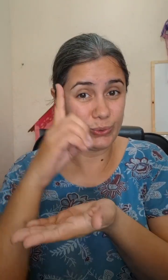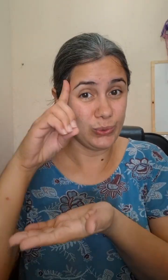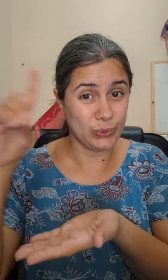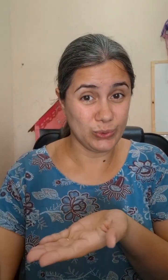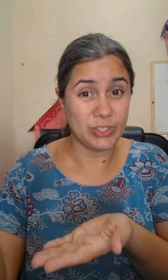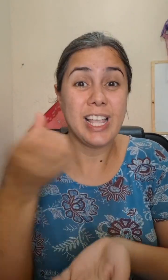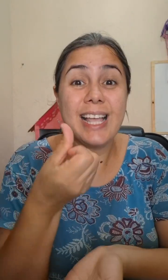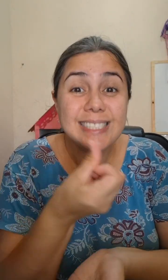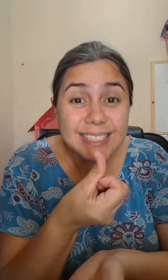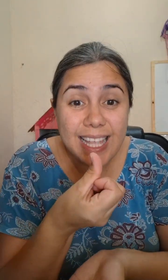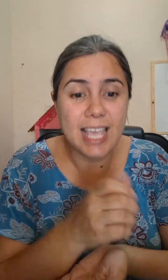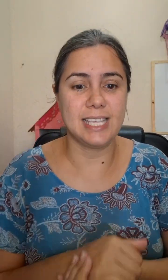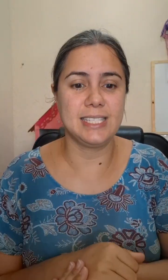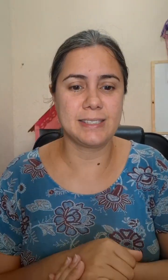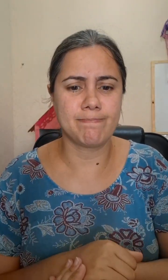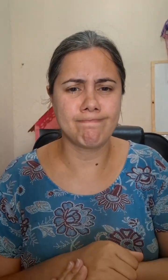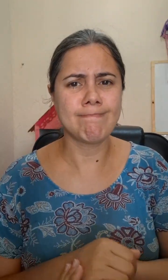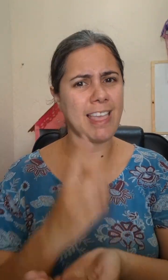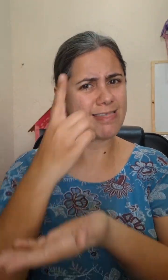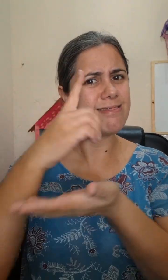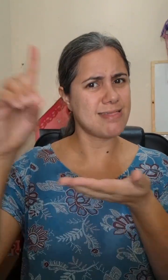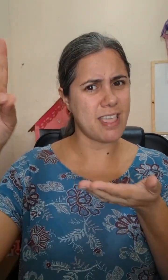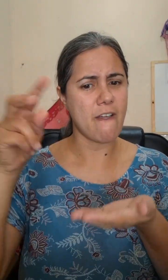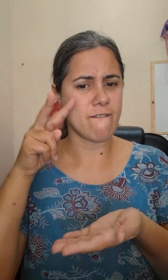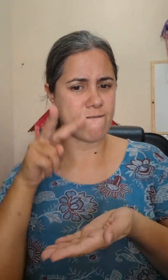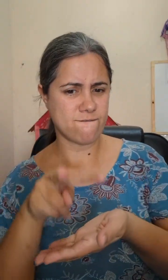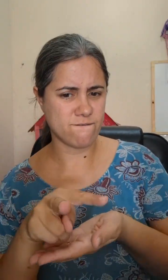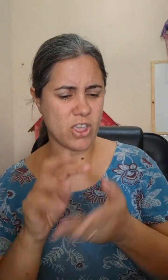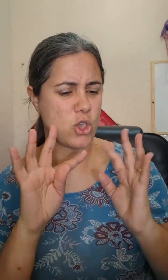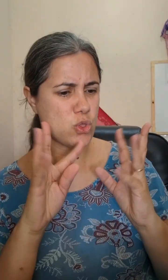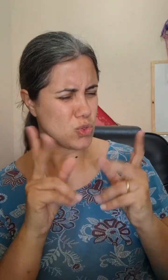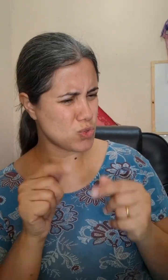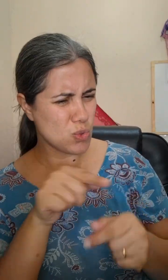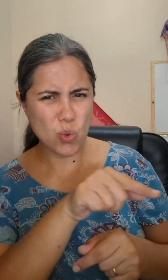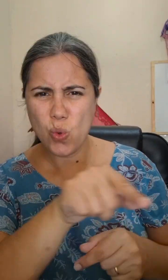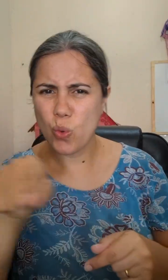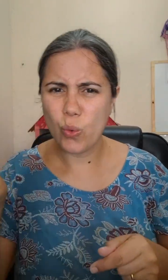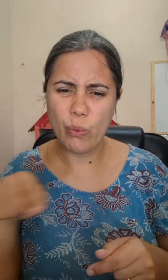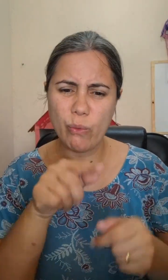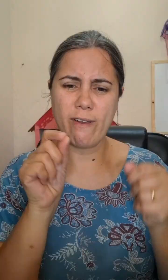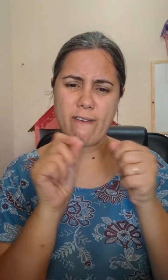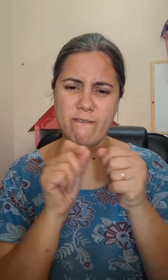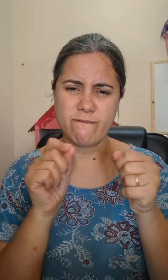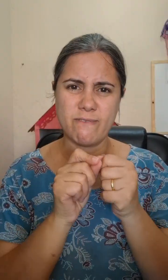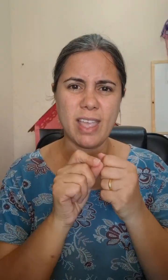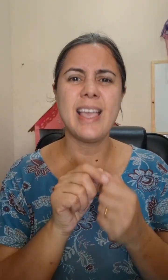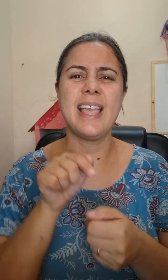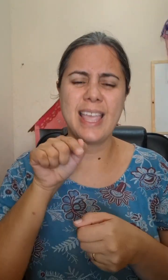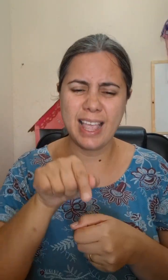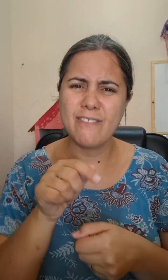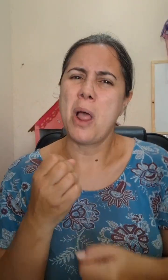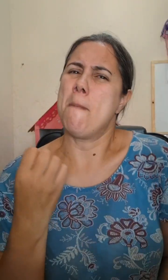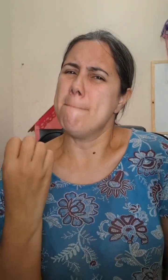Deus vê tudo que ele criou, tudo que ele fez e fala que é muito bom.